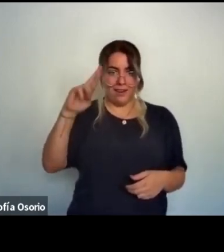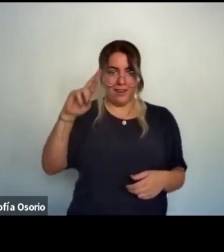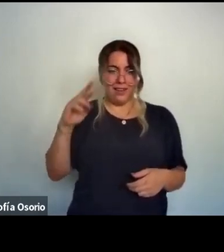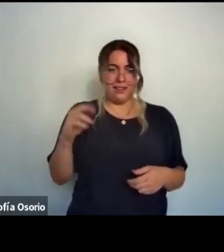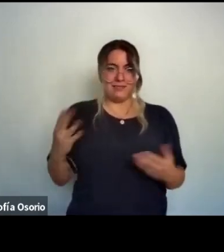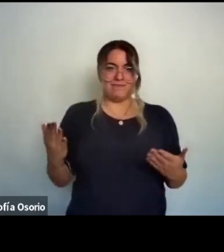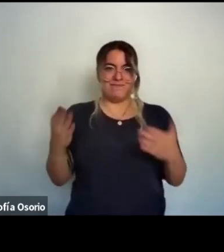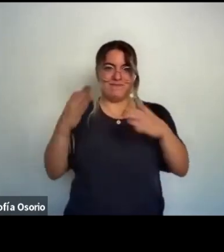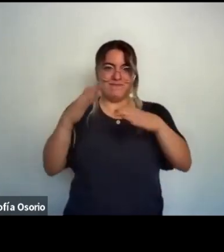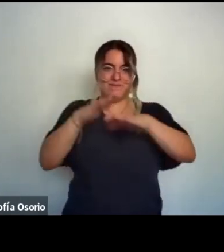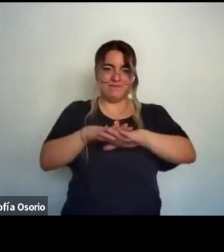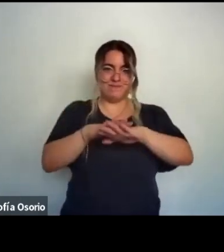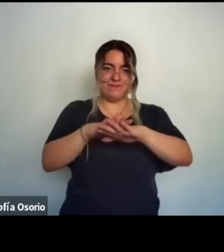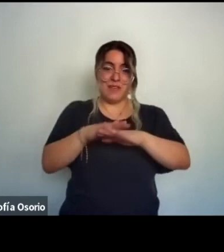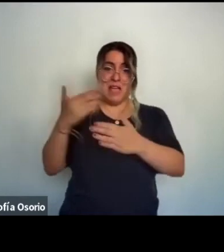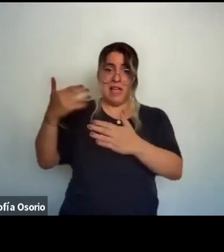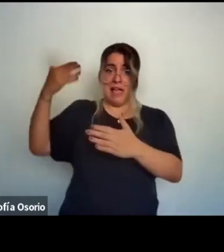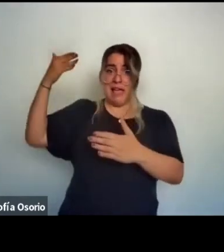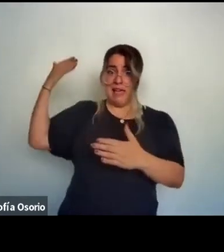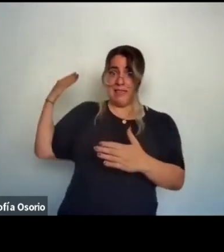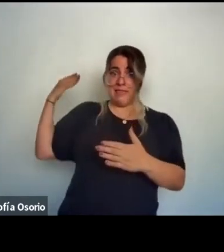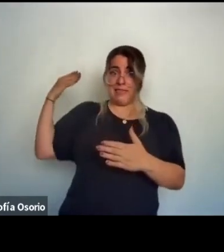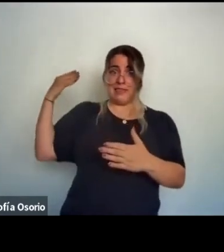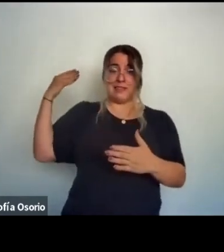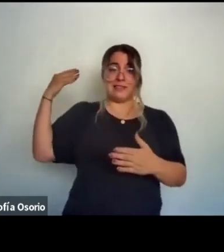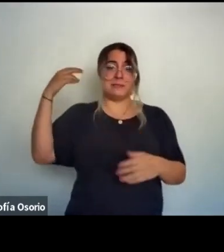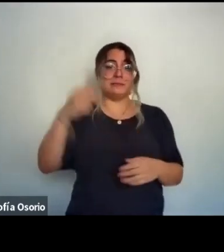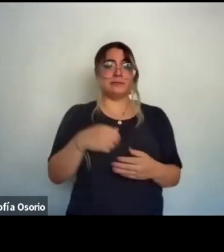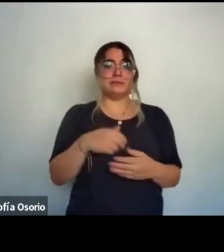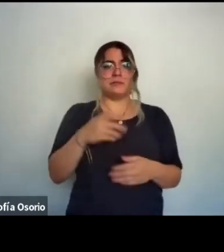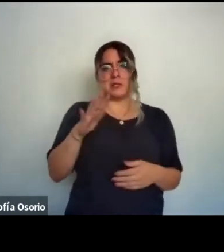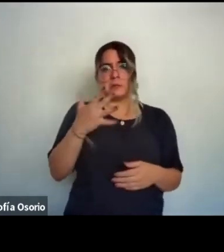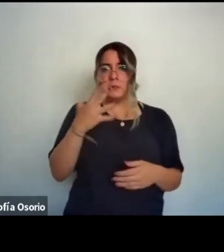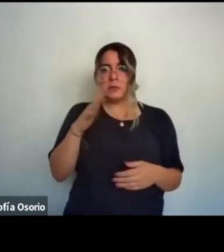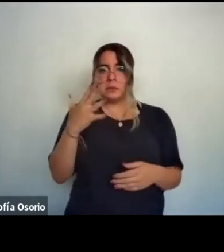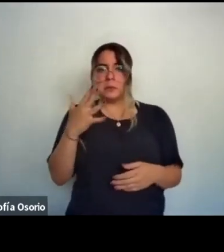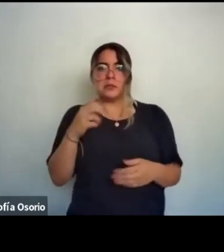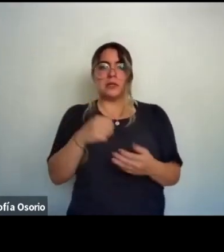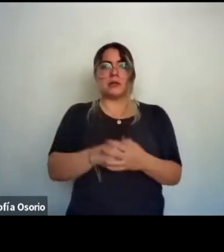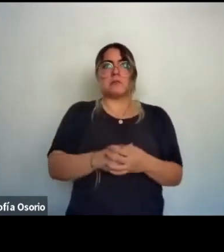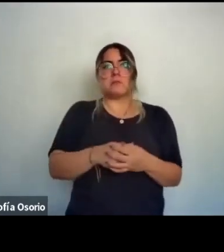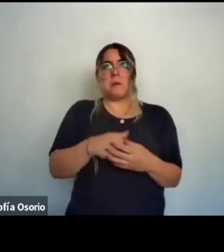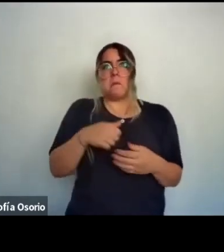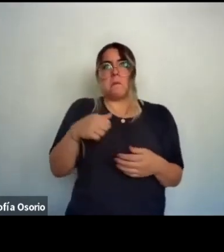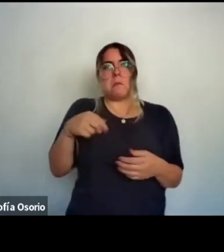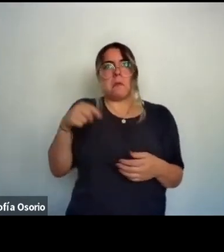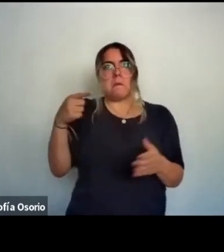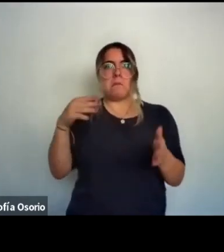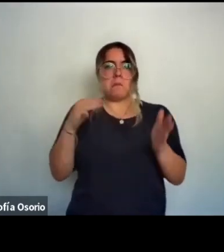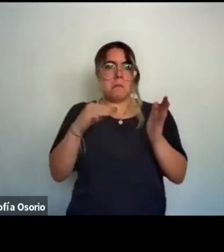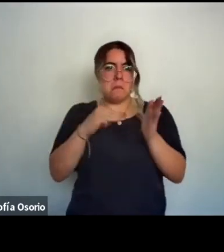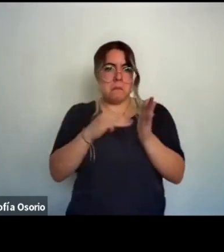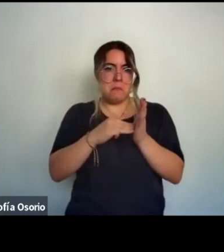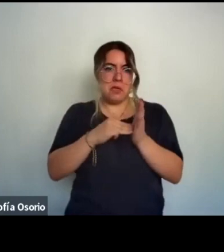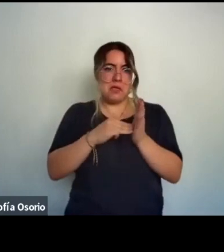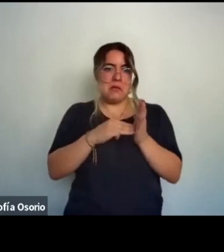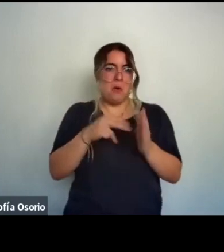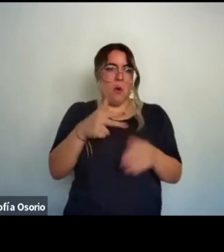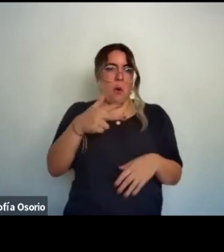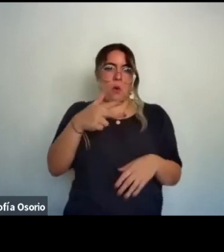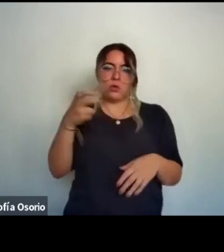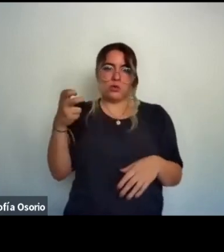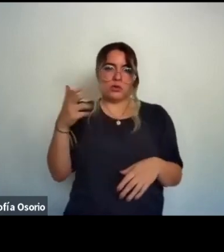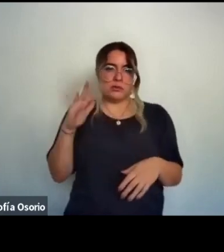XIX y en algún momento, unos años después, va a servir como salvoconducto para